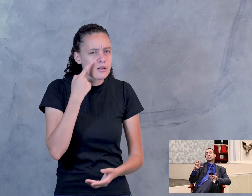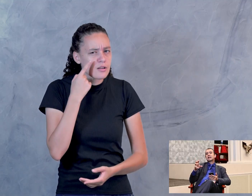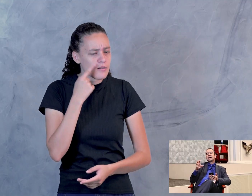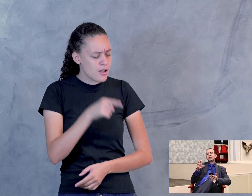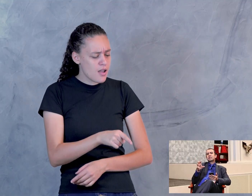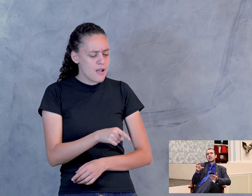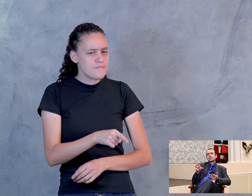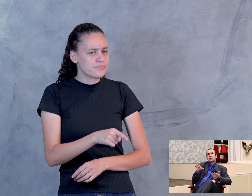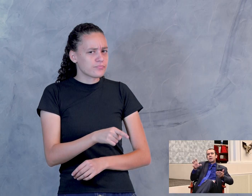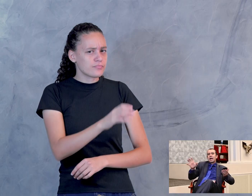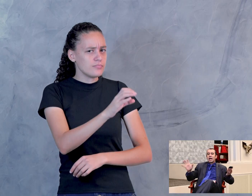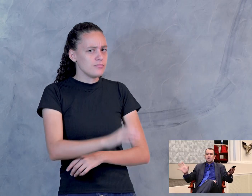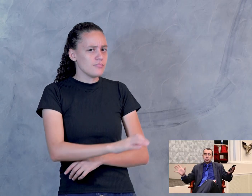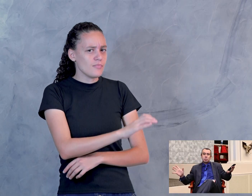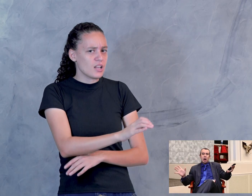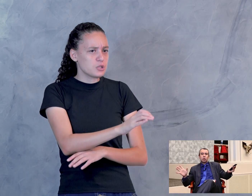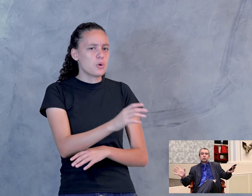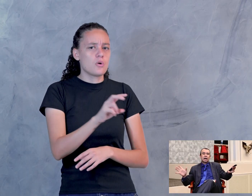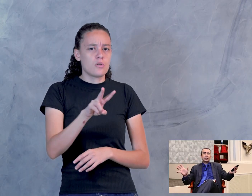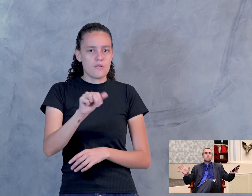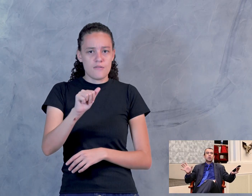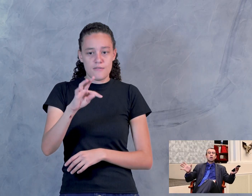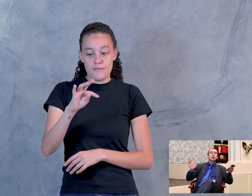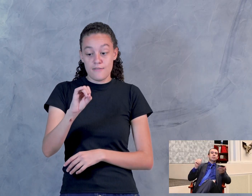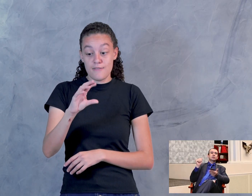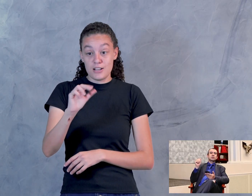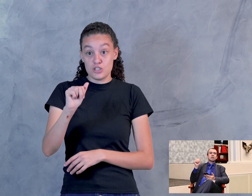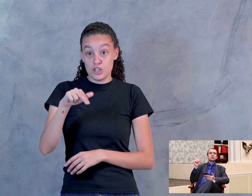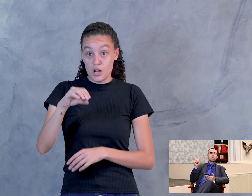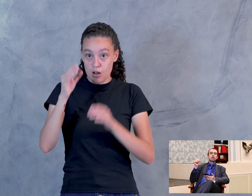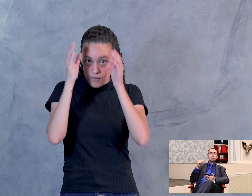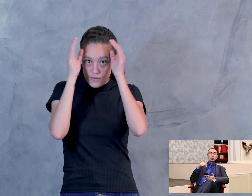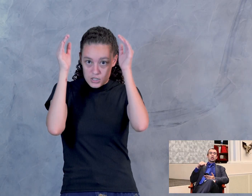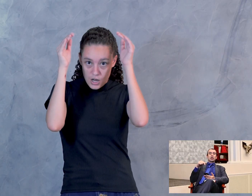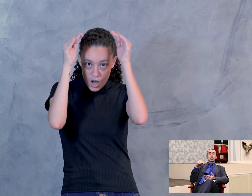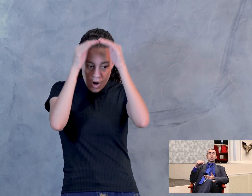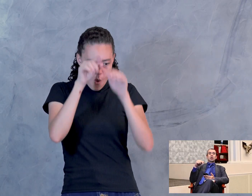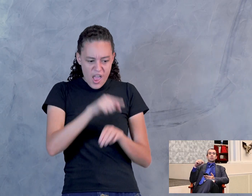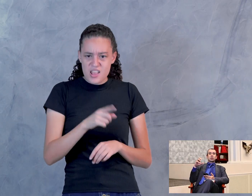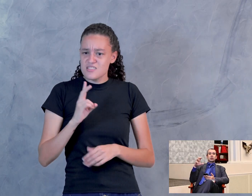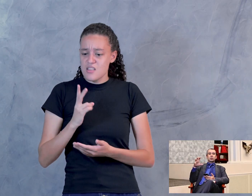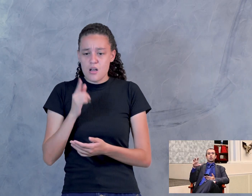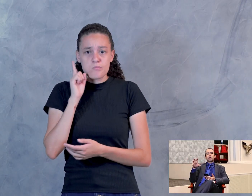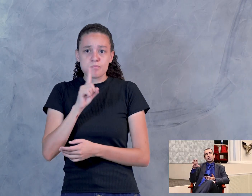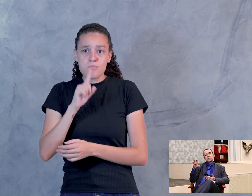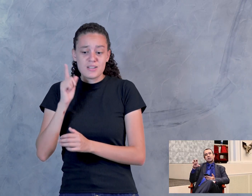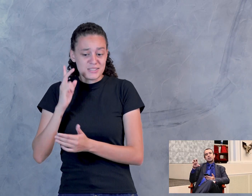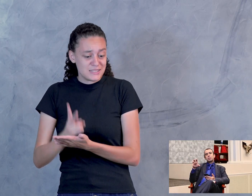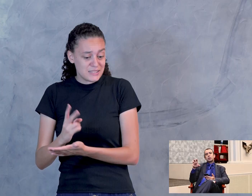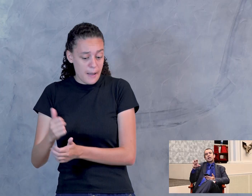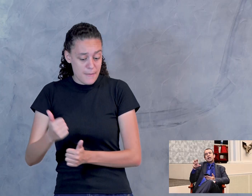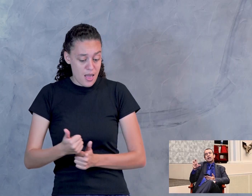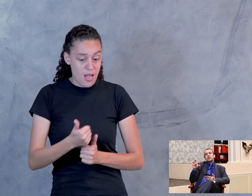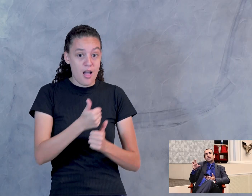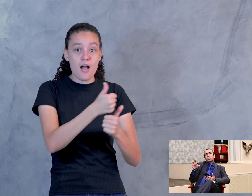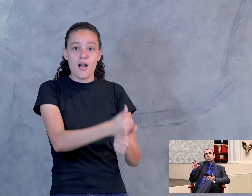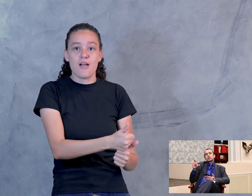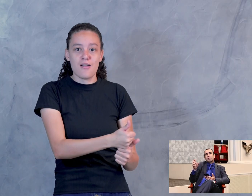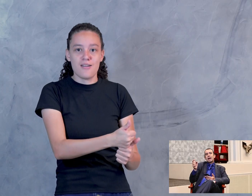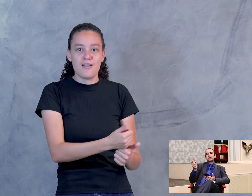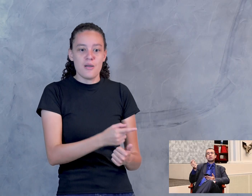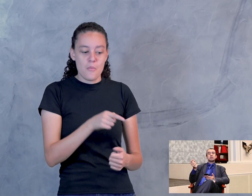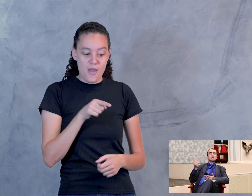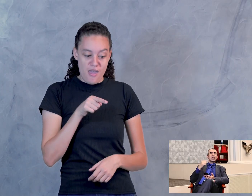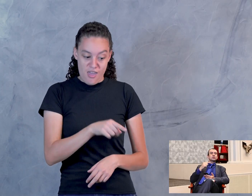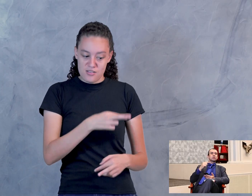o Vaticano está sempre respaldado pelos Estados Unidos. Por quê? Porque o Vaticano tem poder